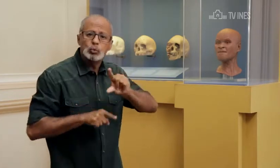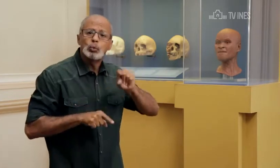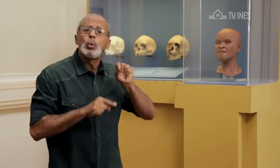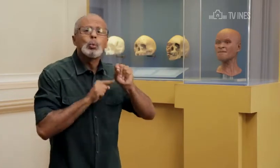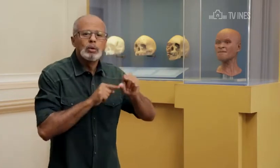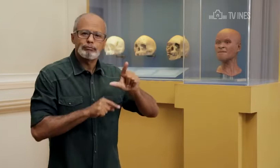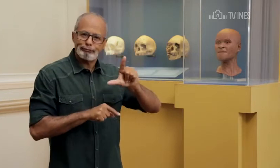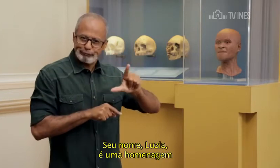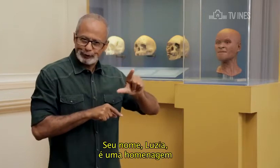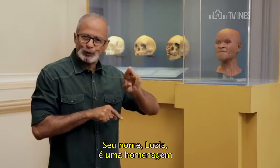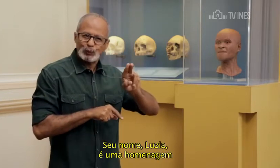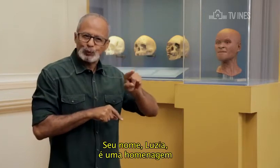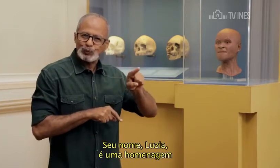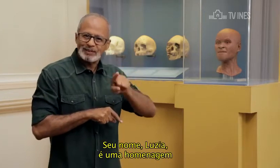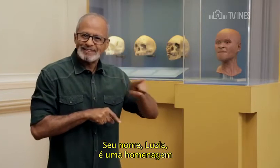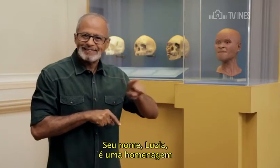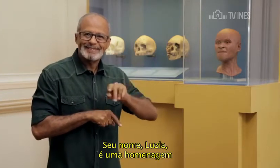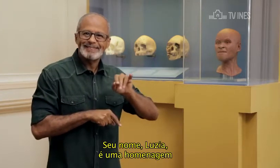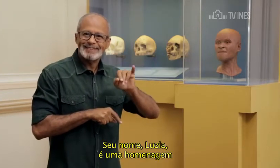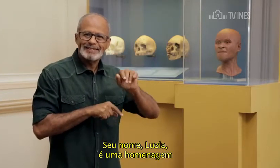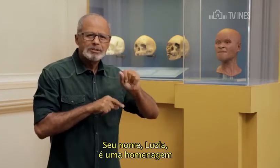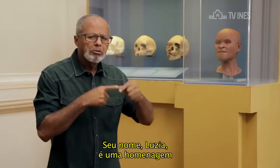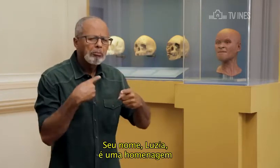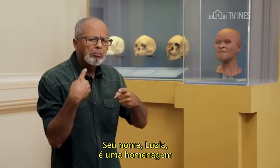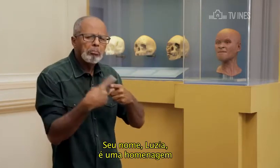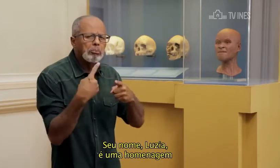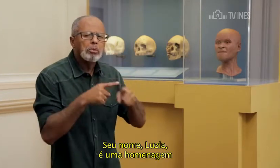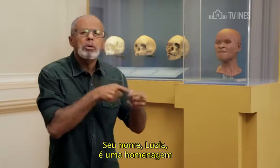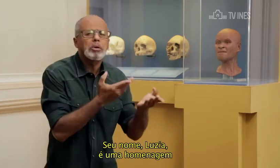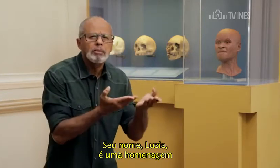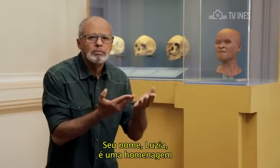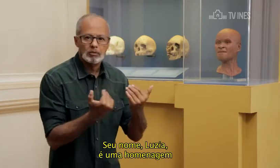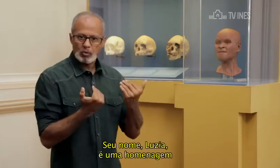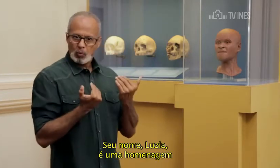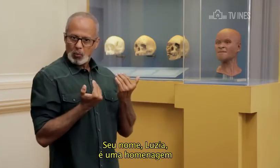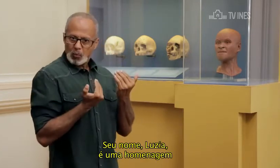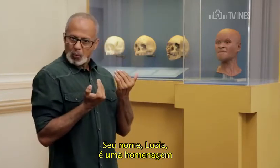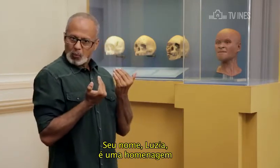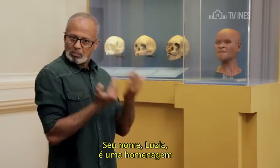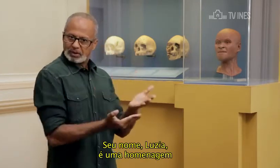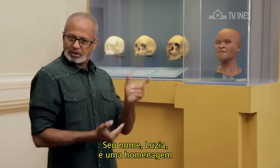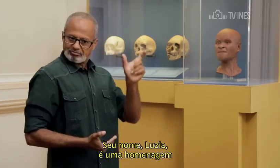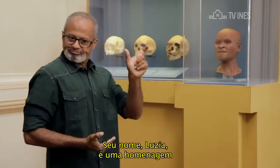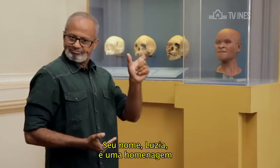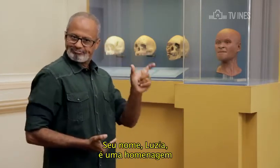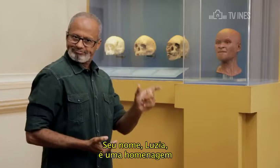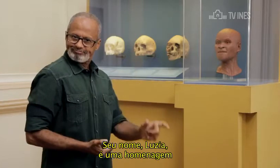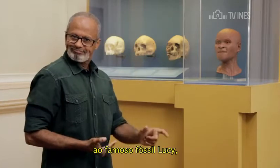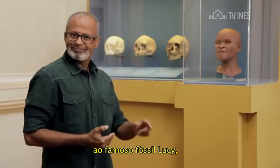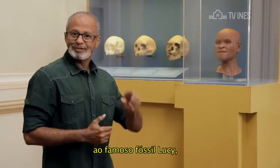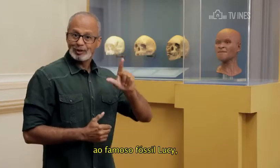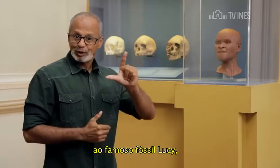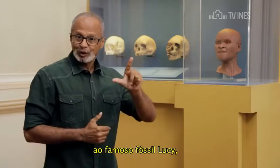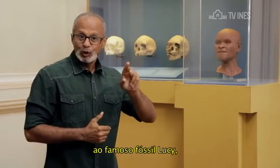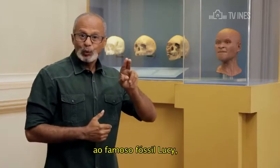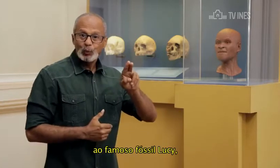Seu nome, Luzia, é uma homenagem ao famoso fóssil